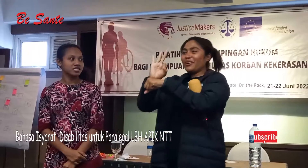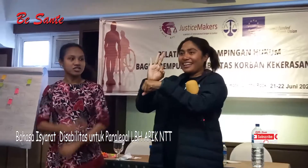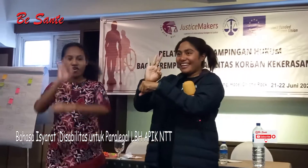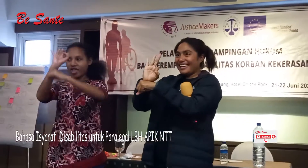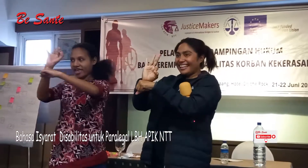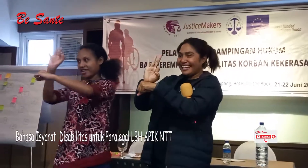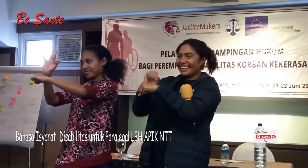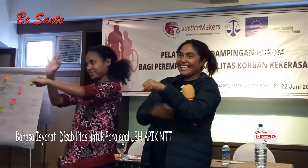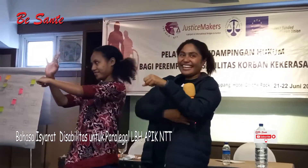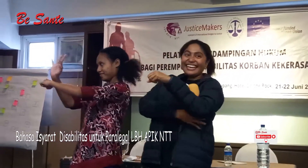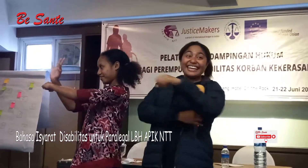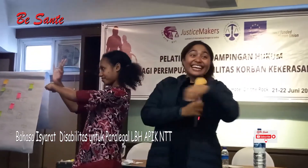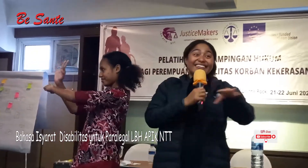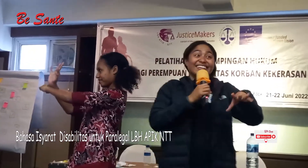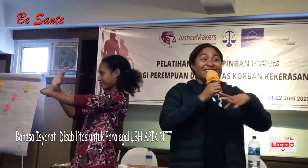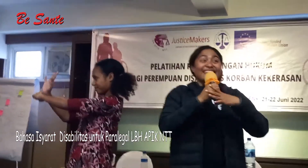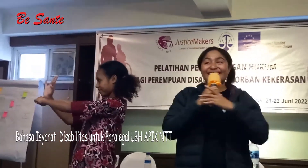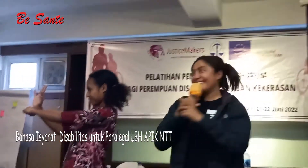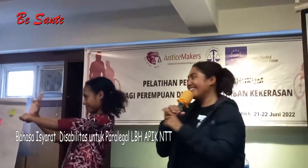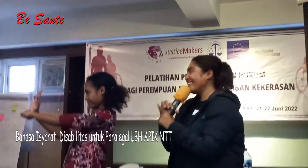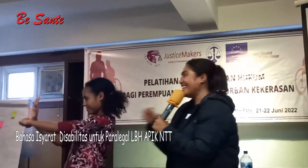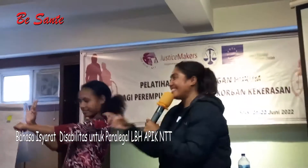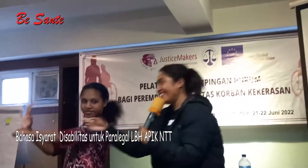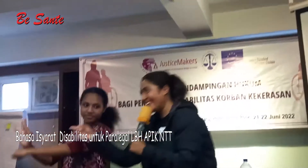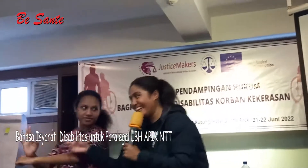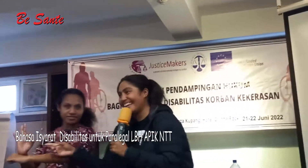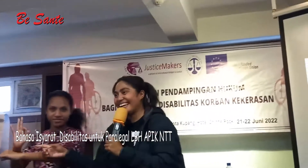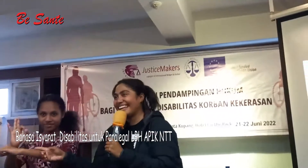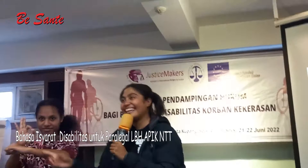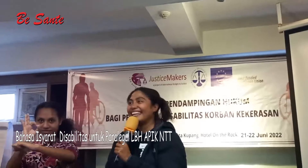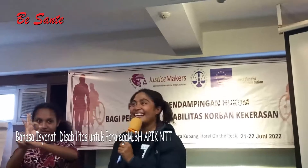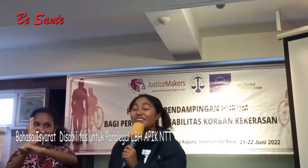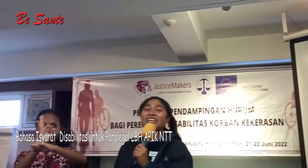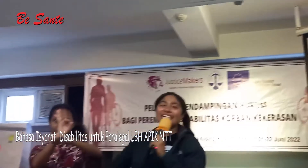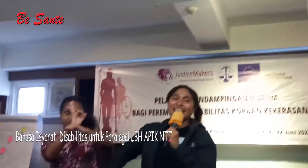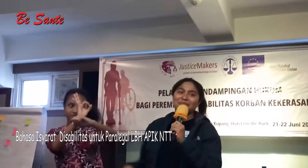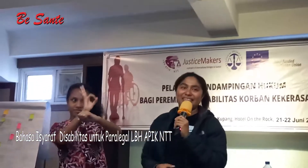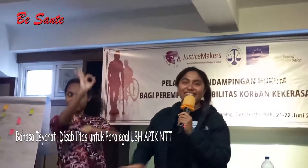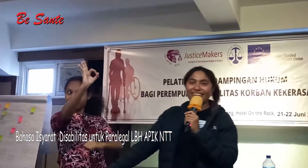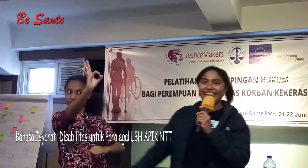Soe. Lihat kalau ada yang mata tuh. Soe. Lo yang kasih nama. Soe.